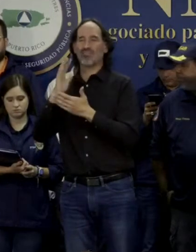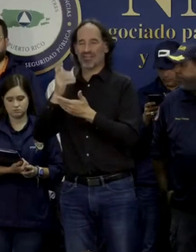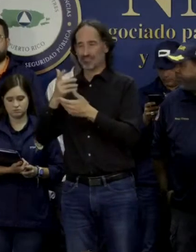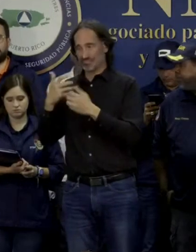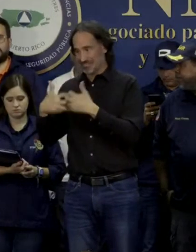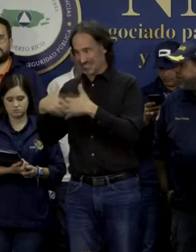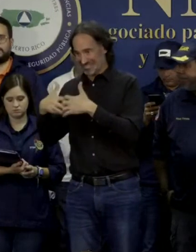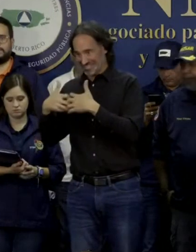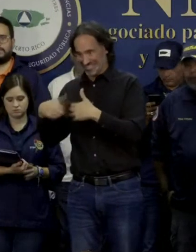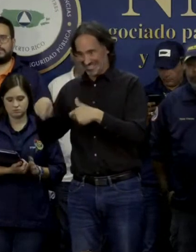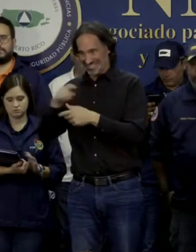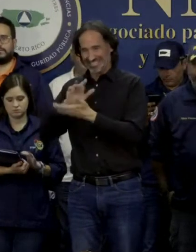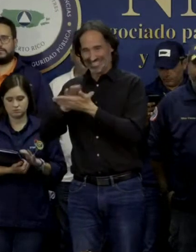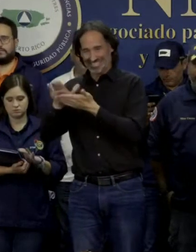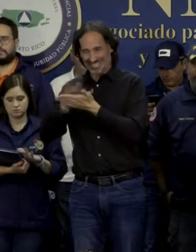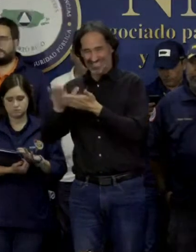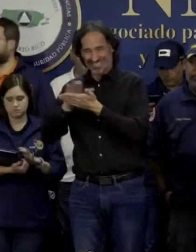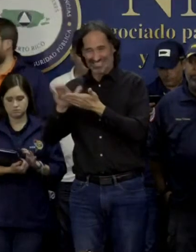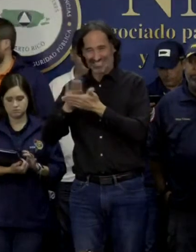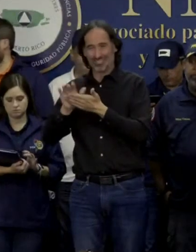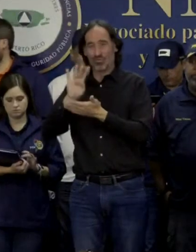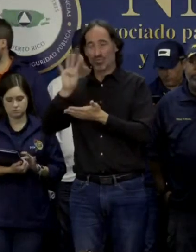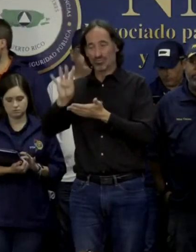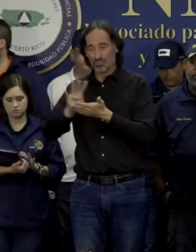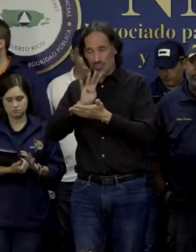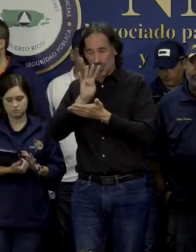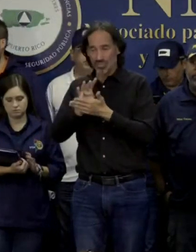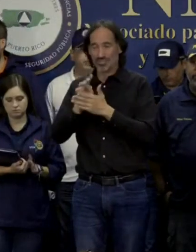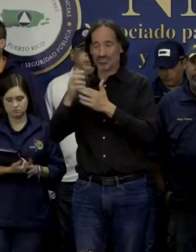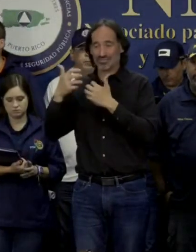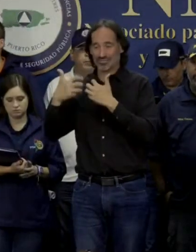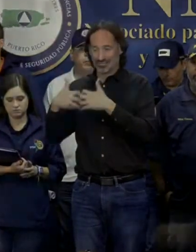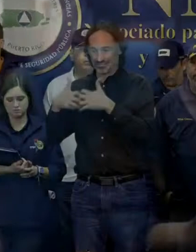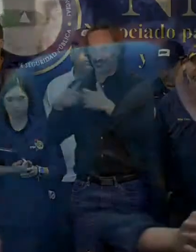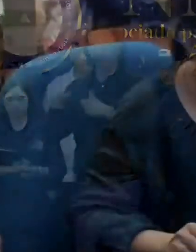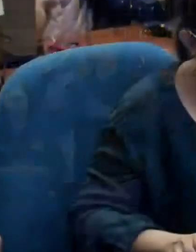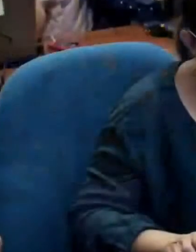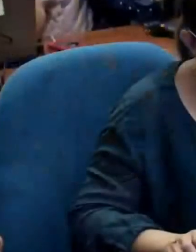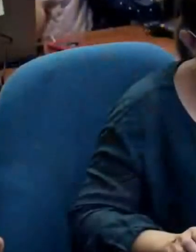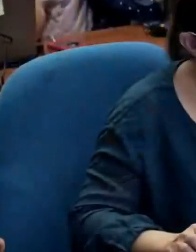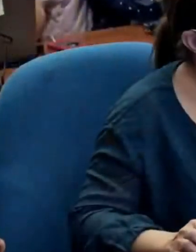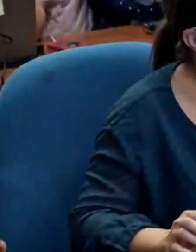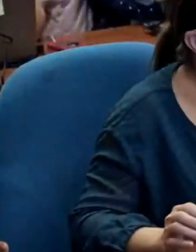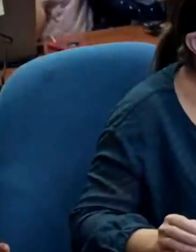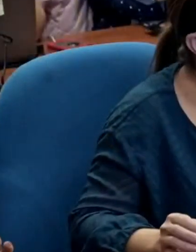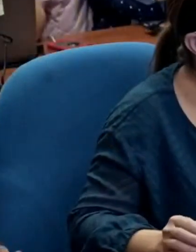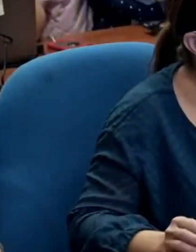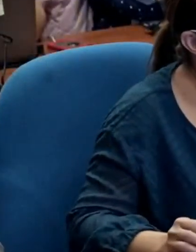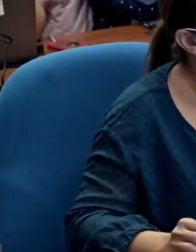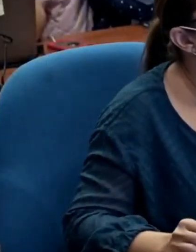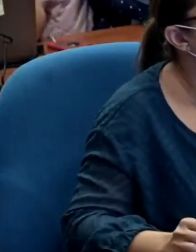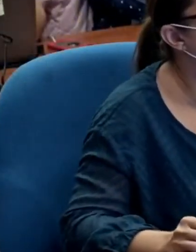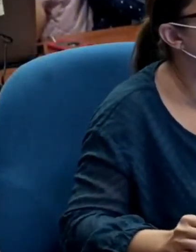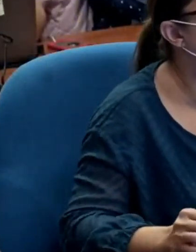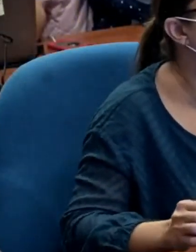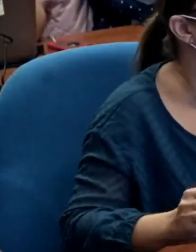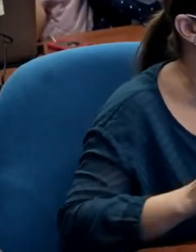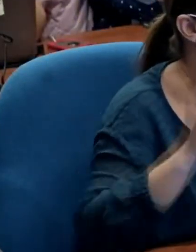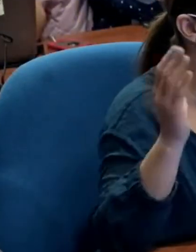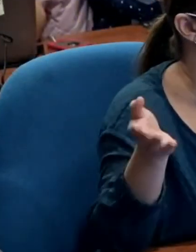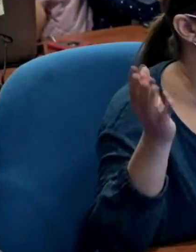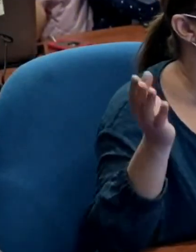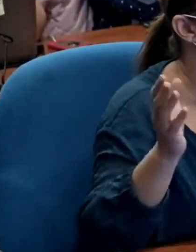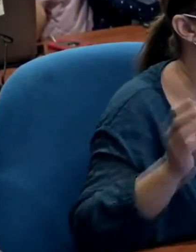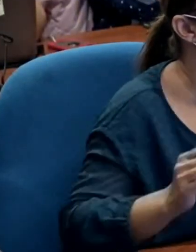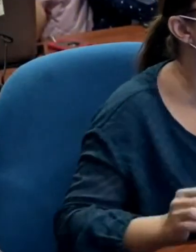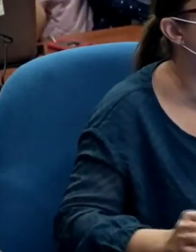próximas 4 horas la planta esté en operación. Ok, y entonces los OASIS, ¿ya ustedes tienen un plan que van a hacer? Porque la mayoría